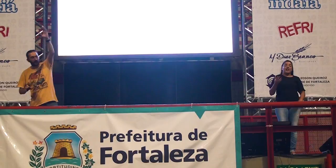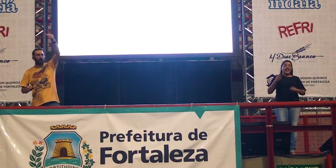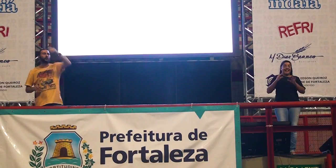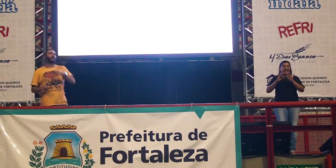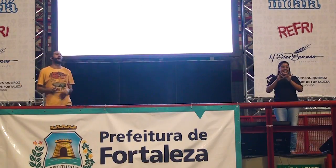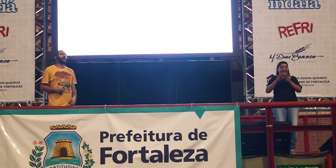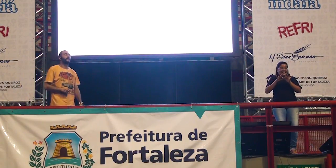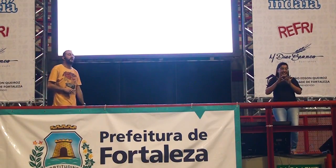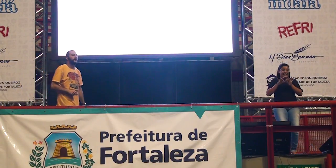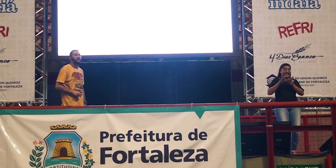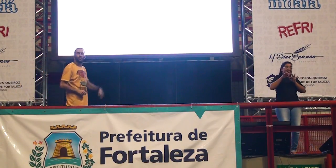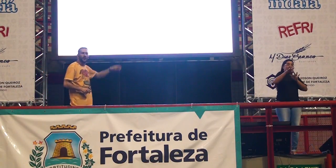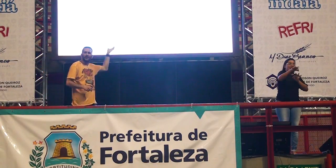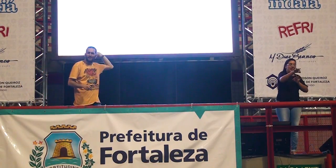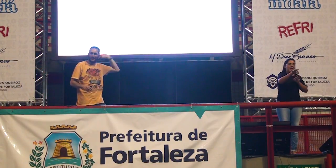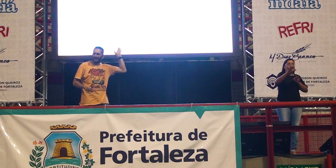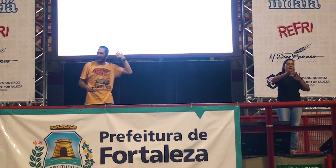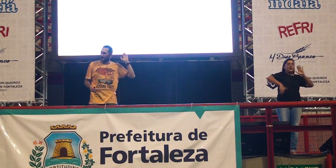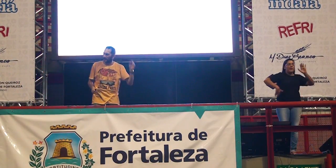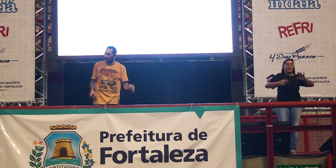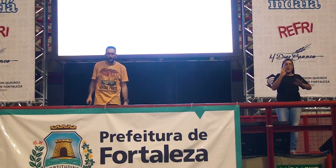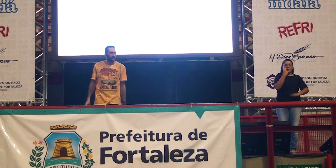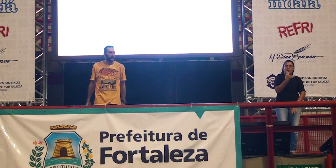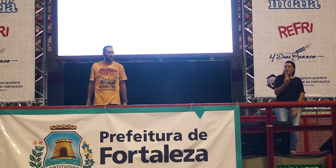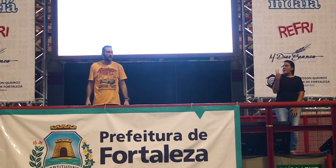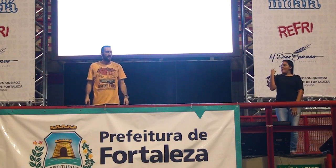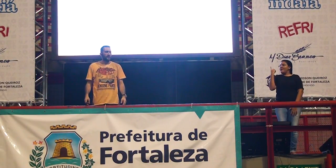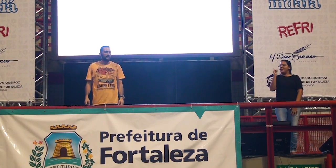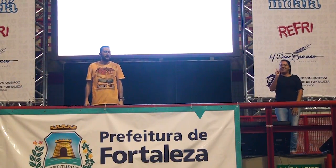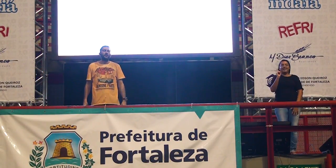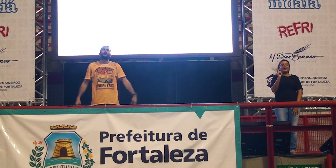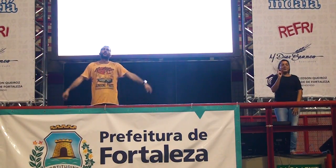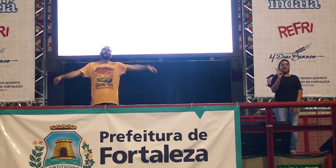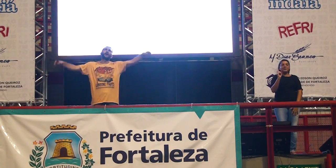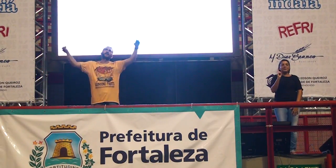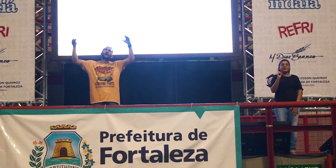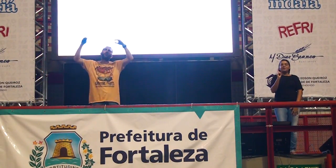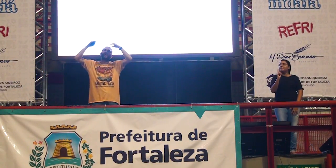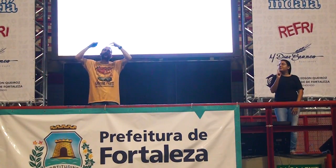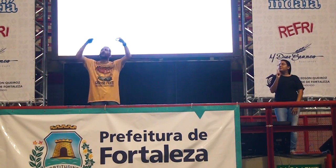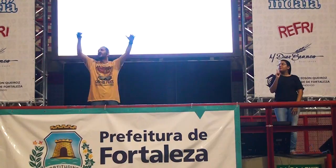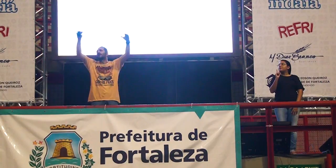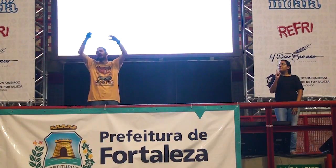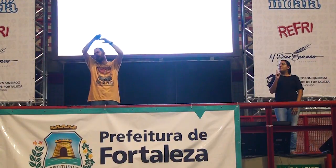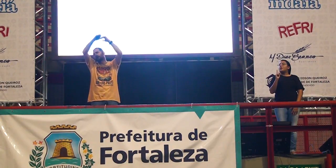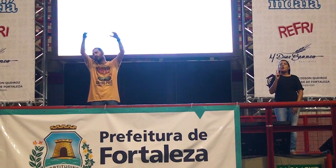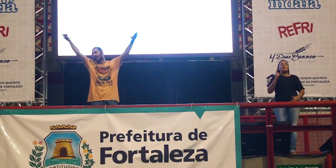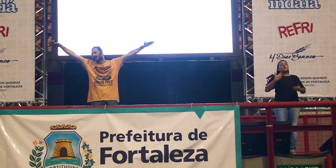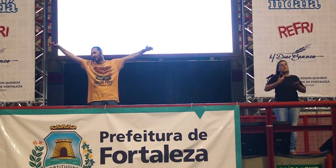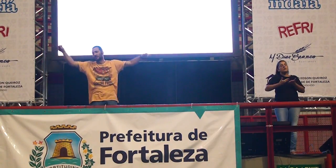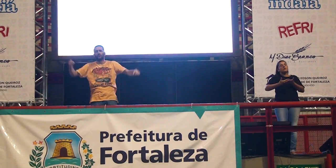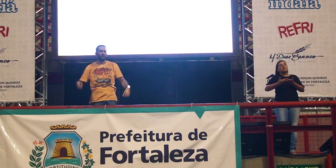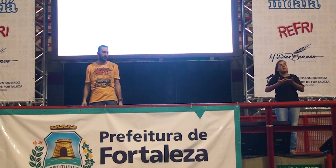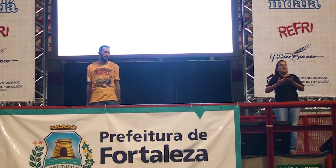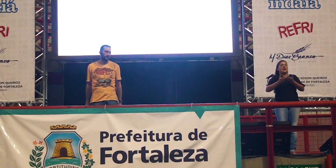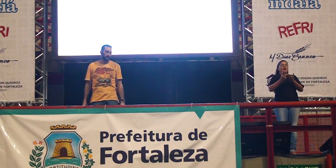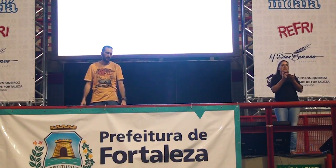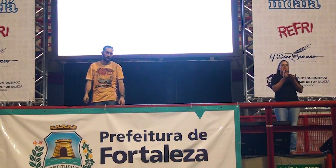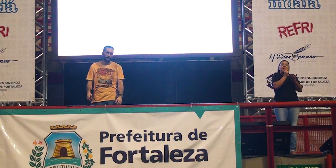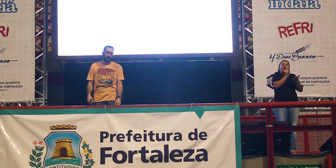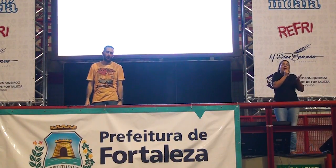lá dentro, em alto mar, não olhe nem para trás. Tu começa a curtir o marzão